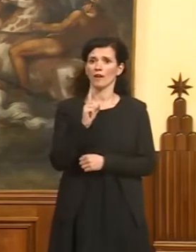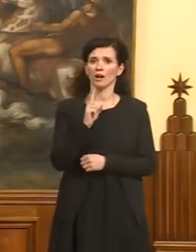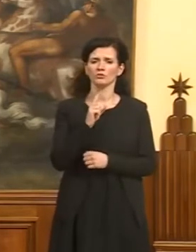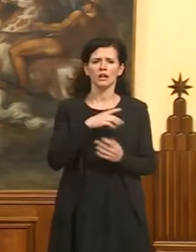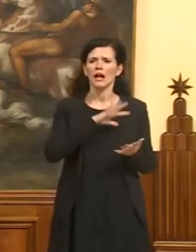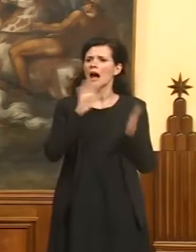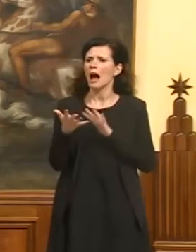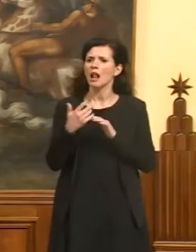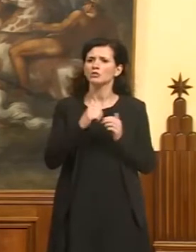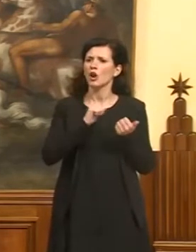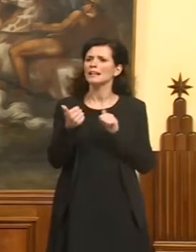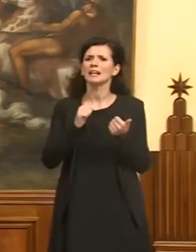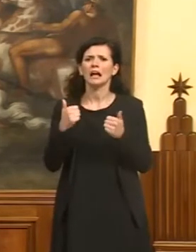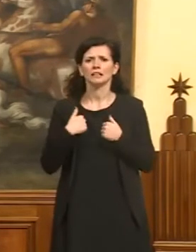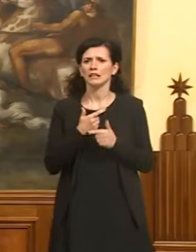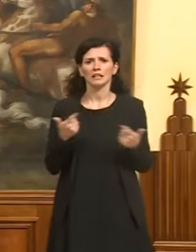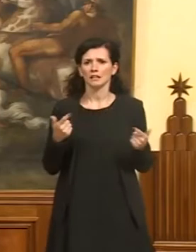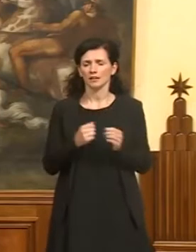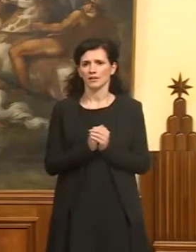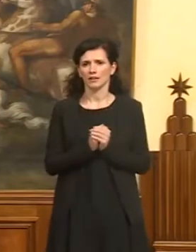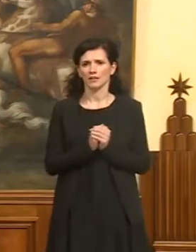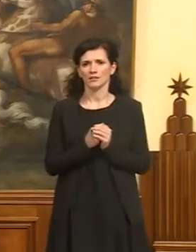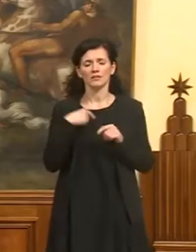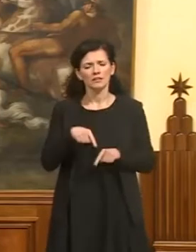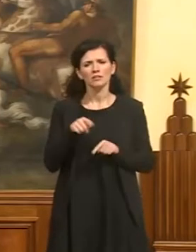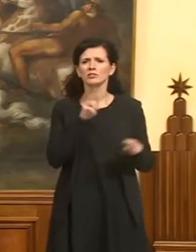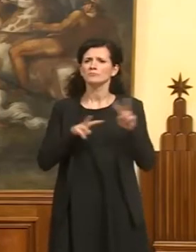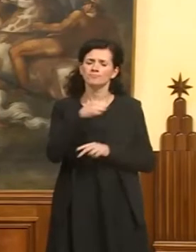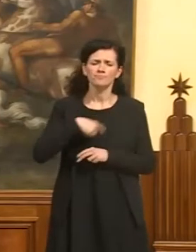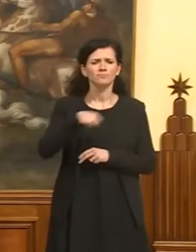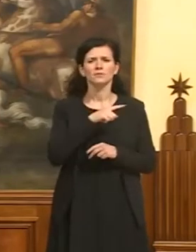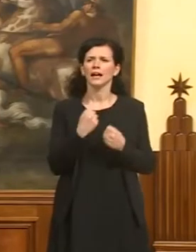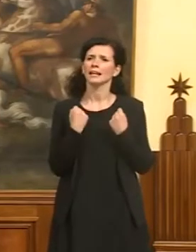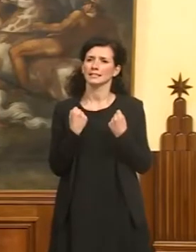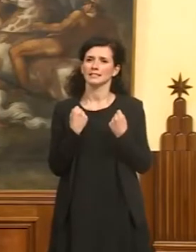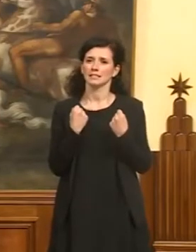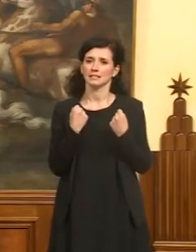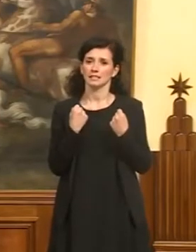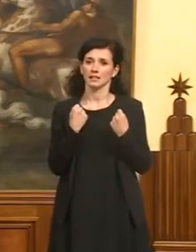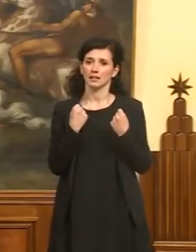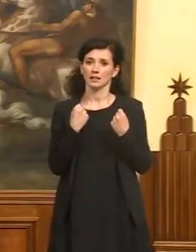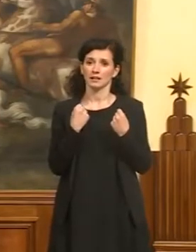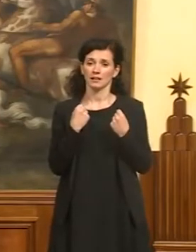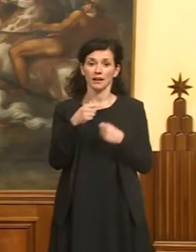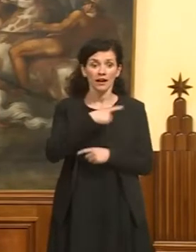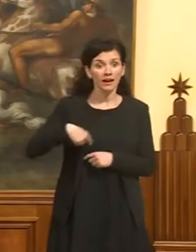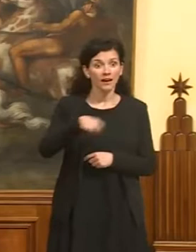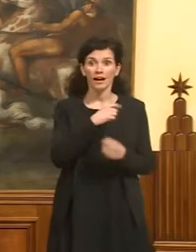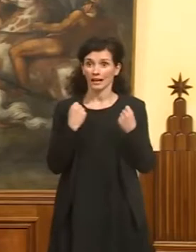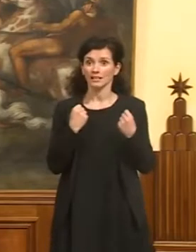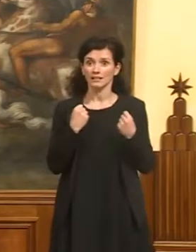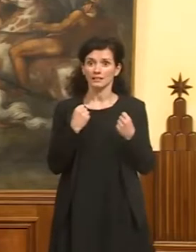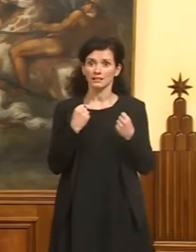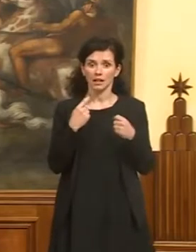alternative. In questo momento dobbiamo resistere, perché solo in questo modo